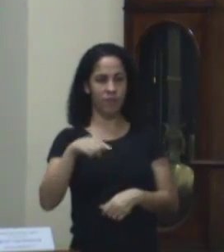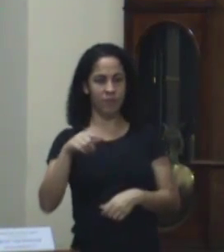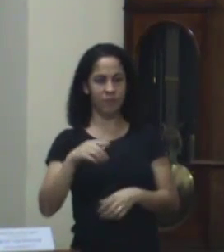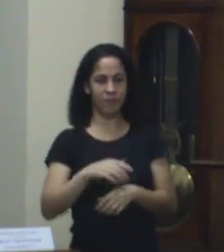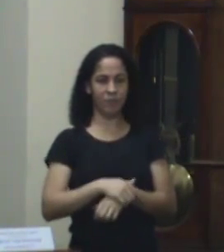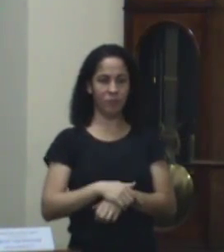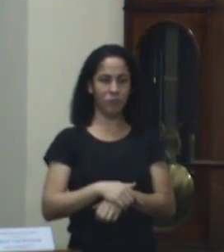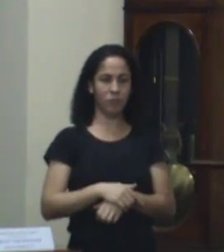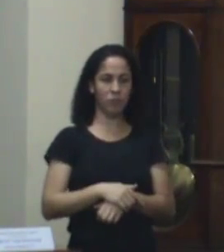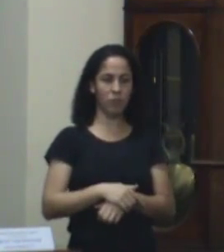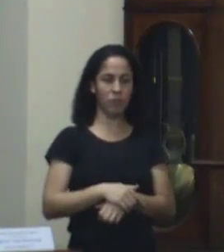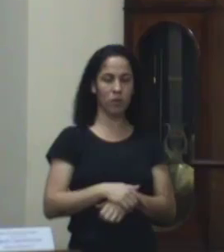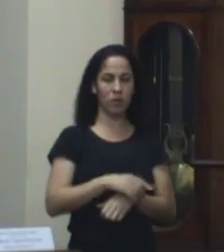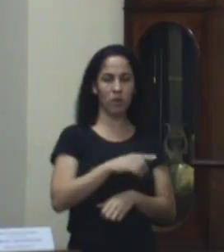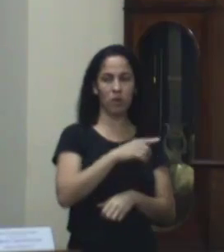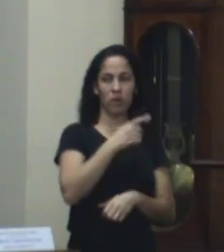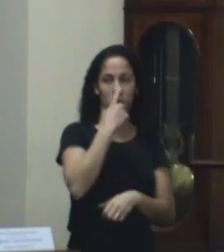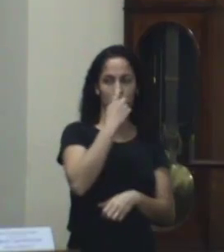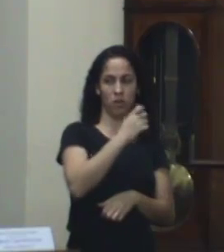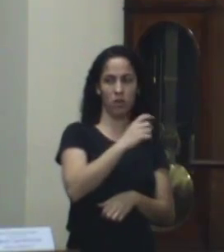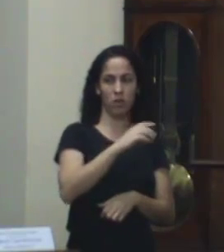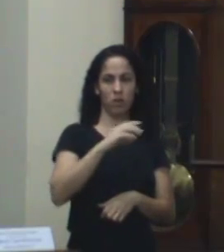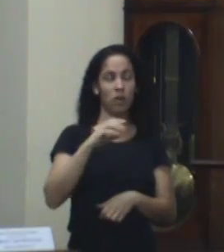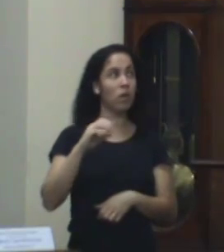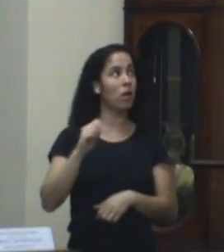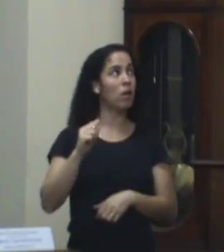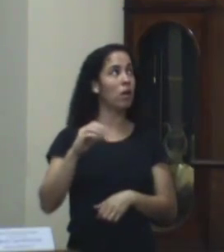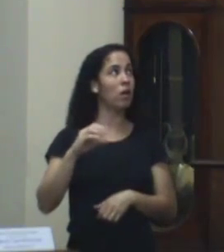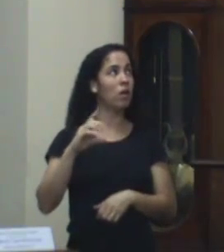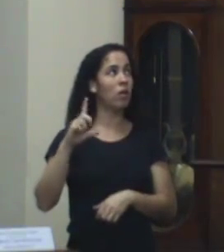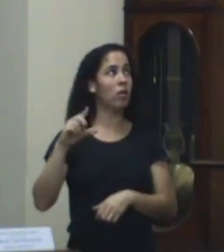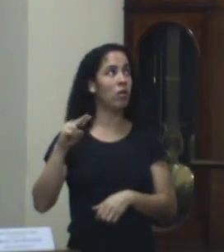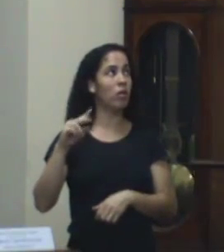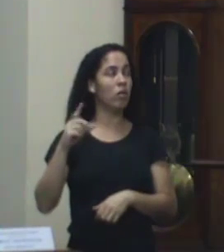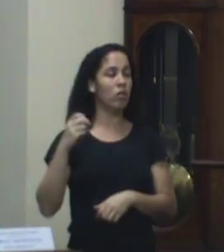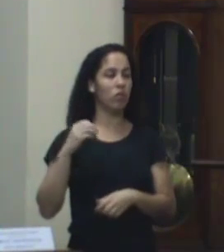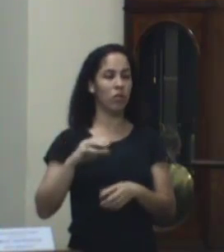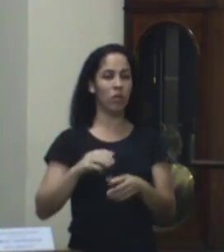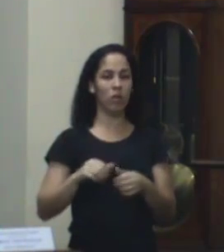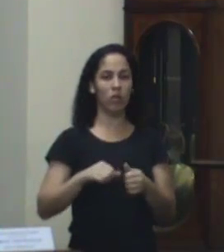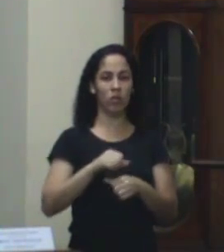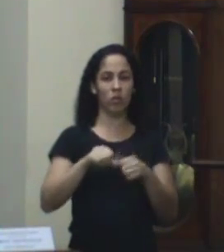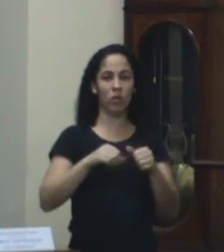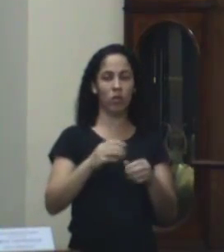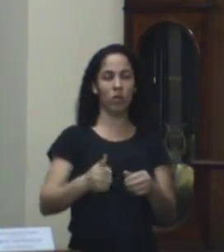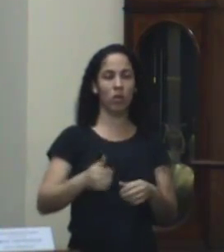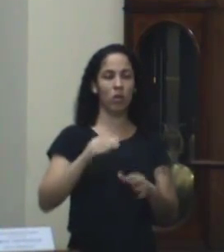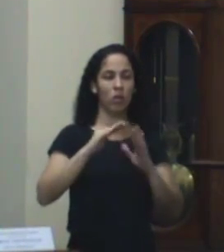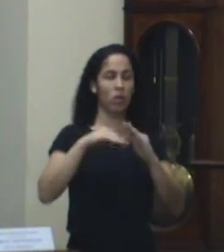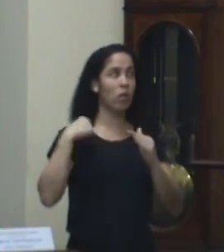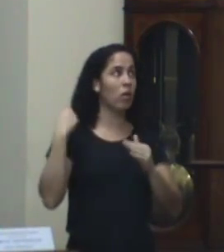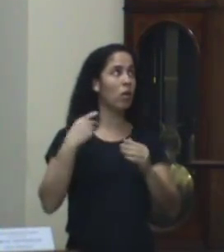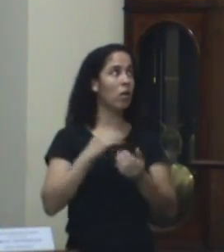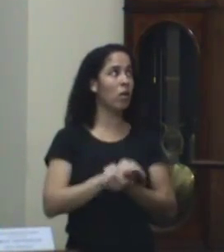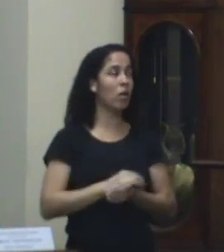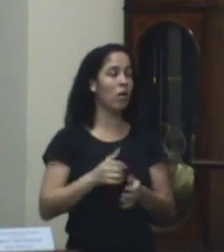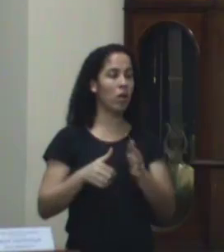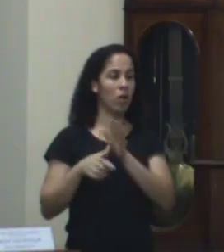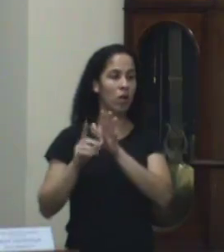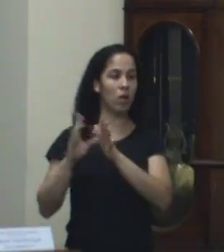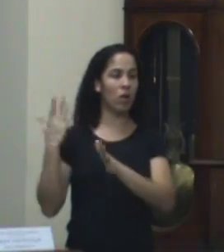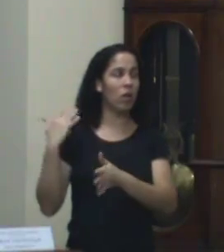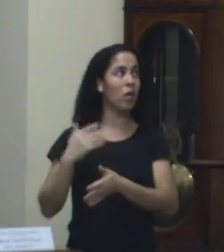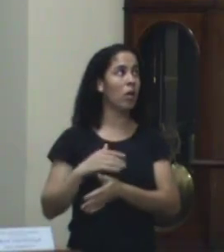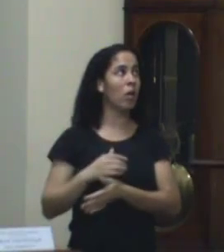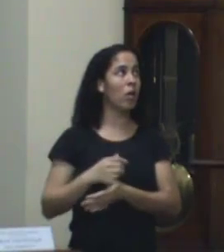fomos do lixo ao luxo. Né? Saímos maquinária de 360 graus, uma Câmara que